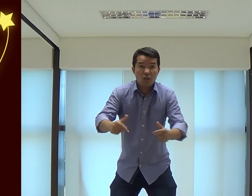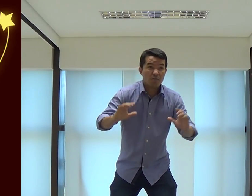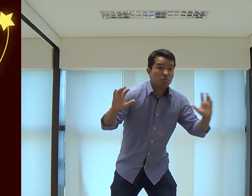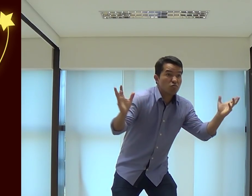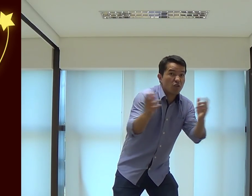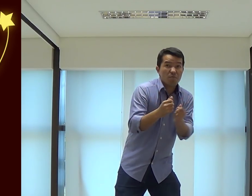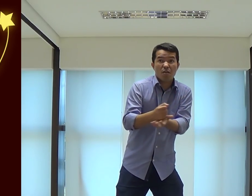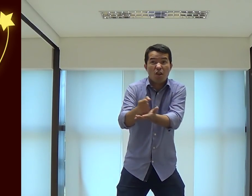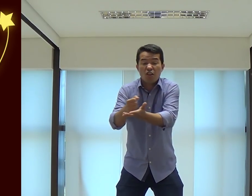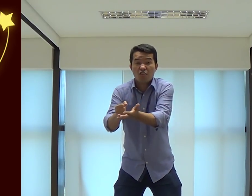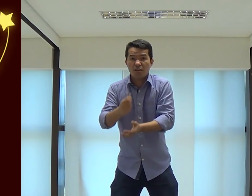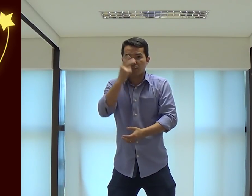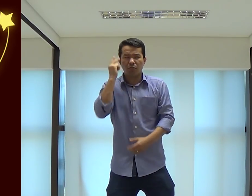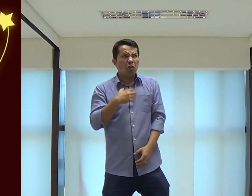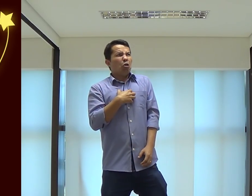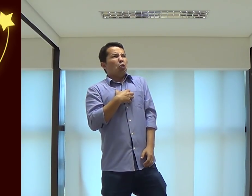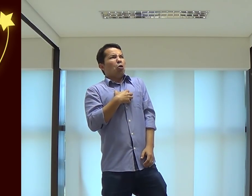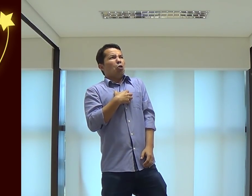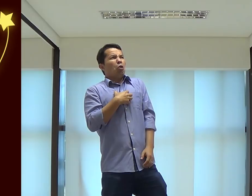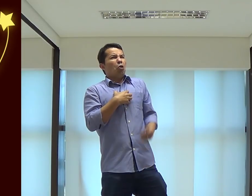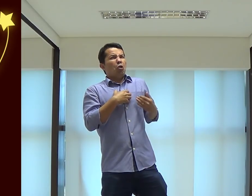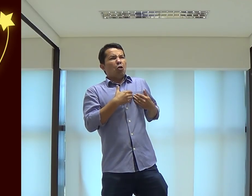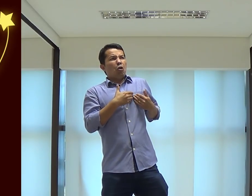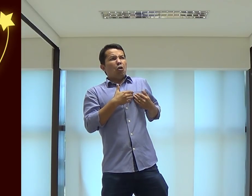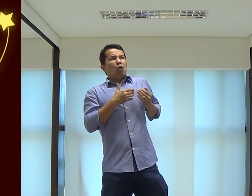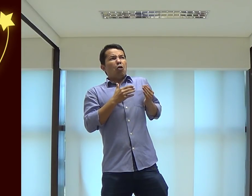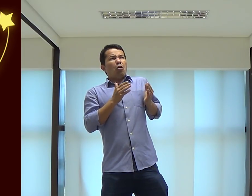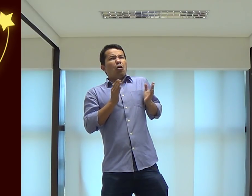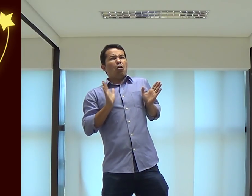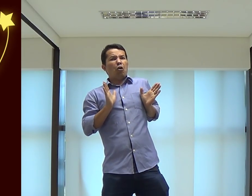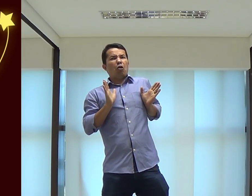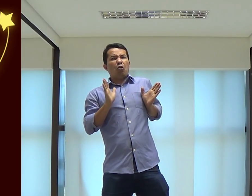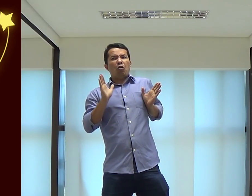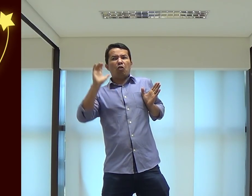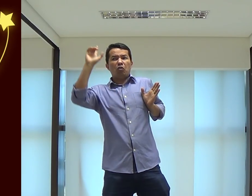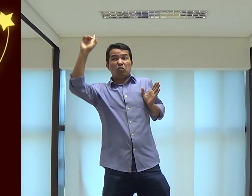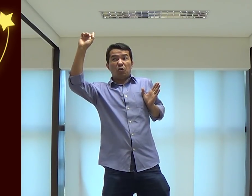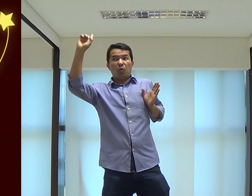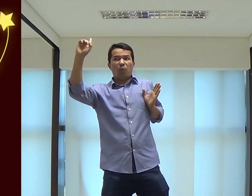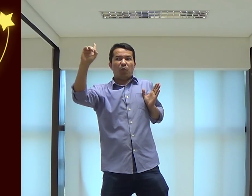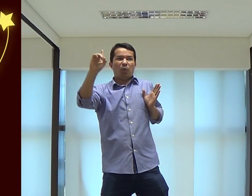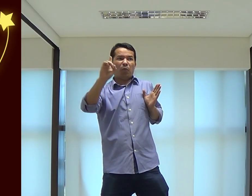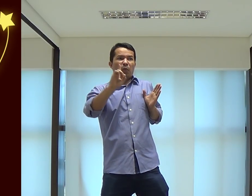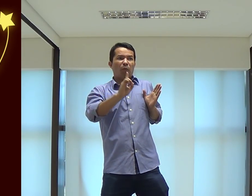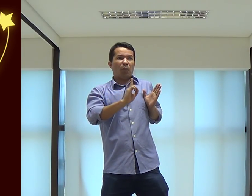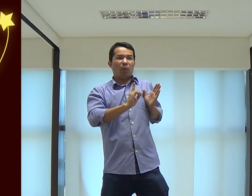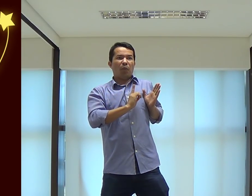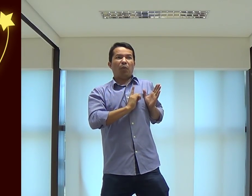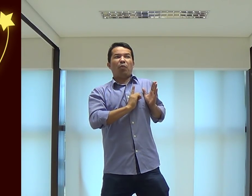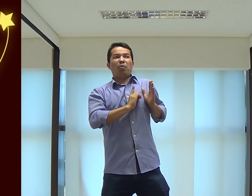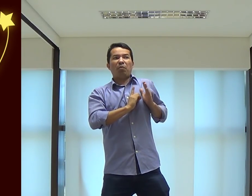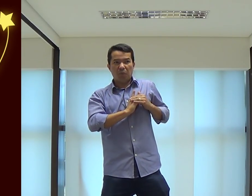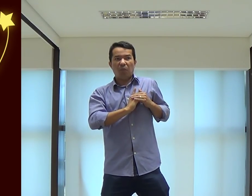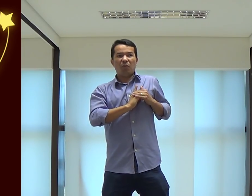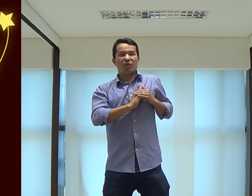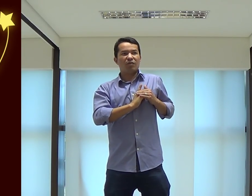pessoas deficientes porque eles vão comprar um ônibus. E a pessoa de repente vai se sentir comovida e vai abrir seu coração para que Deus entre